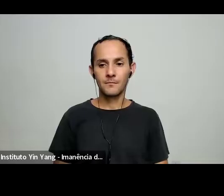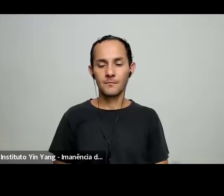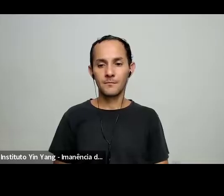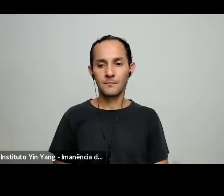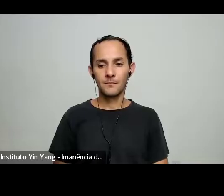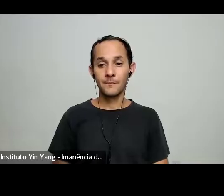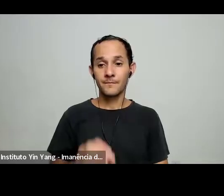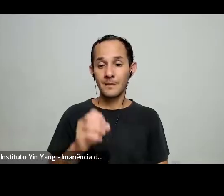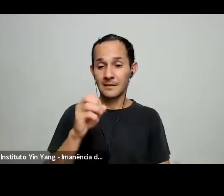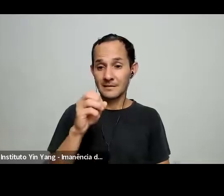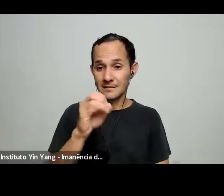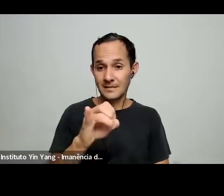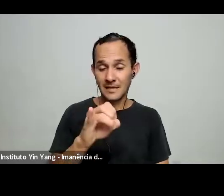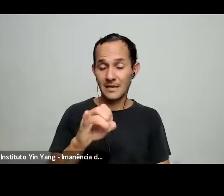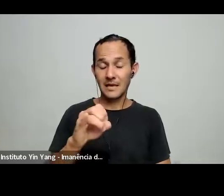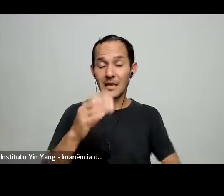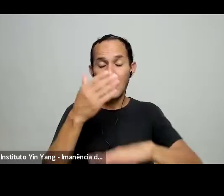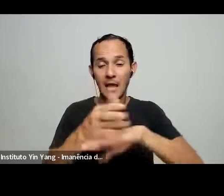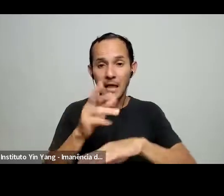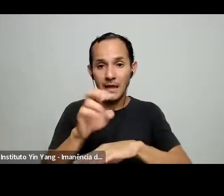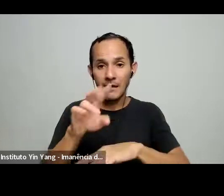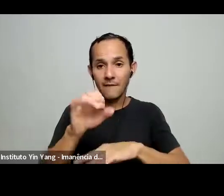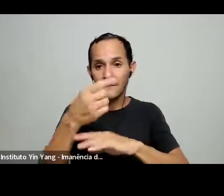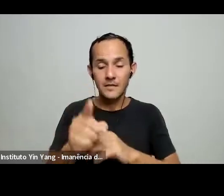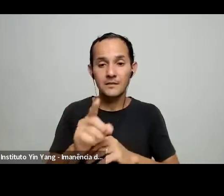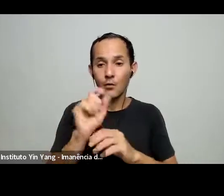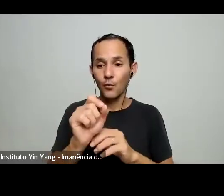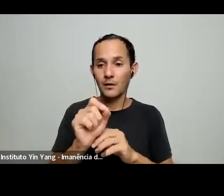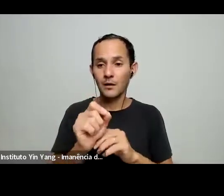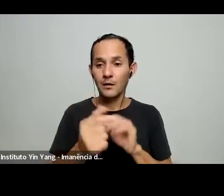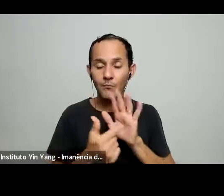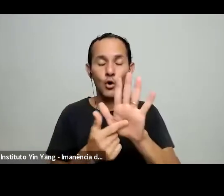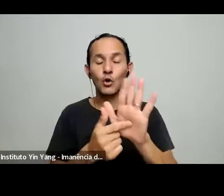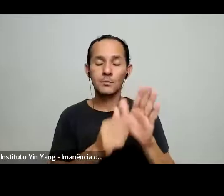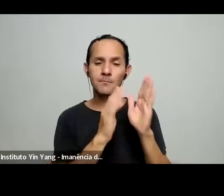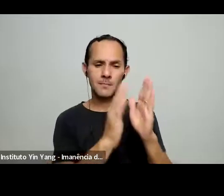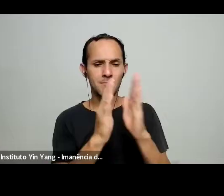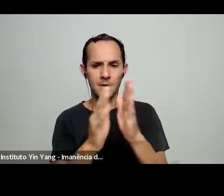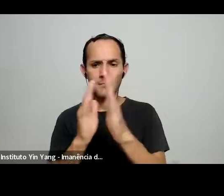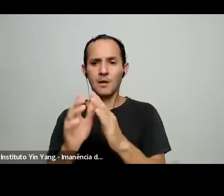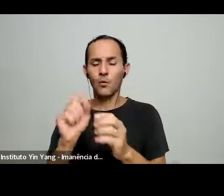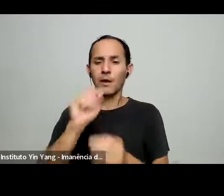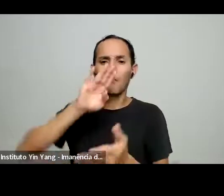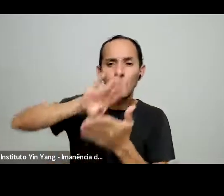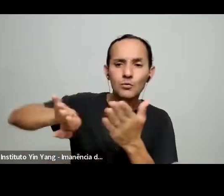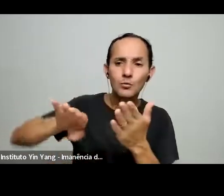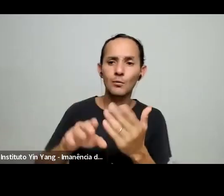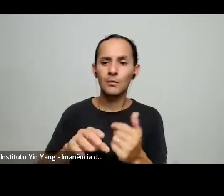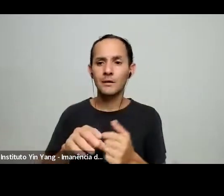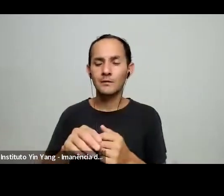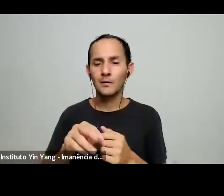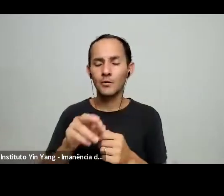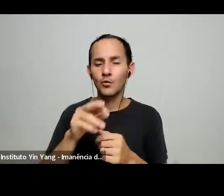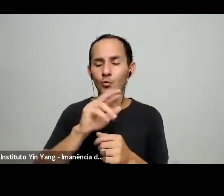Se a revisão ela não mostra a lista dos estudos que foram excluídos, né? Se ela não justifica por